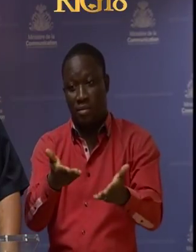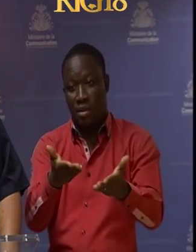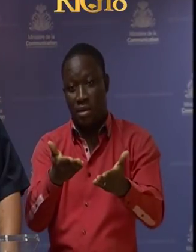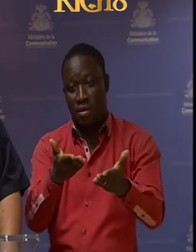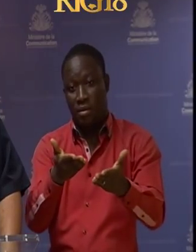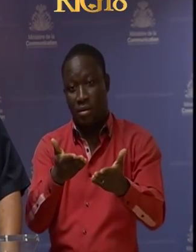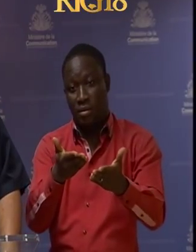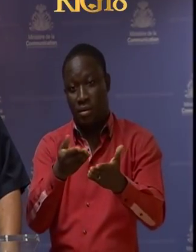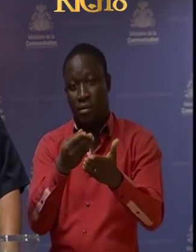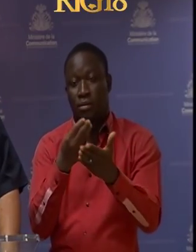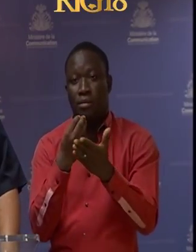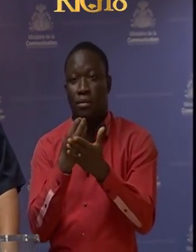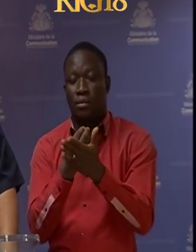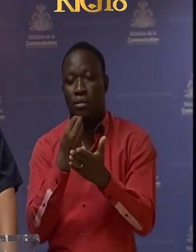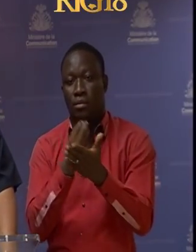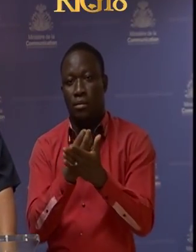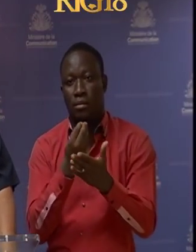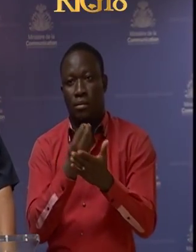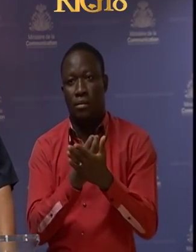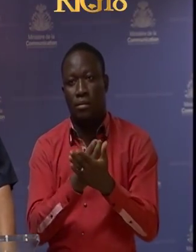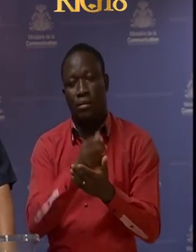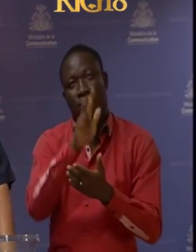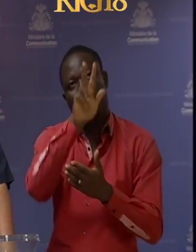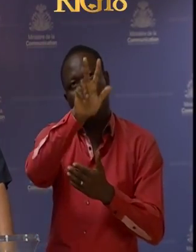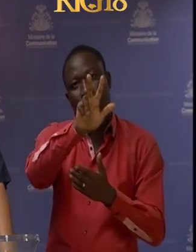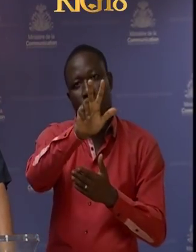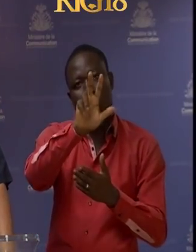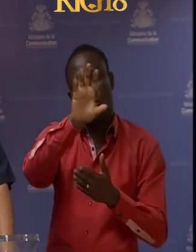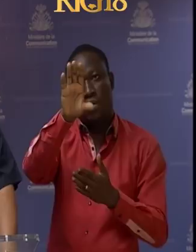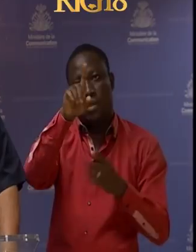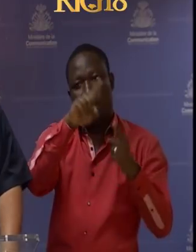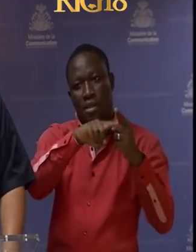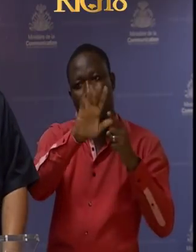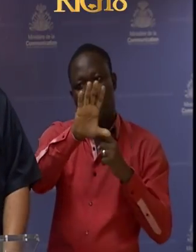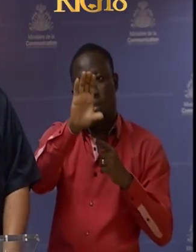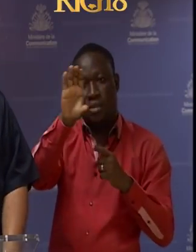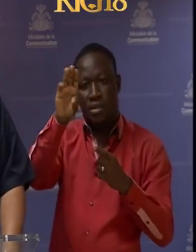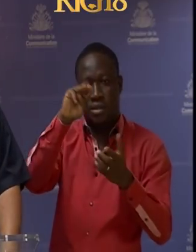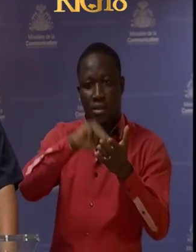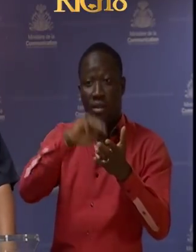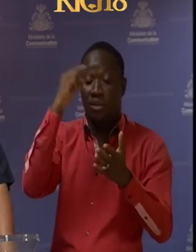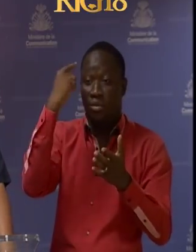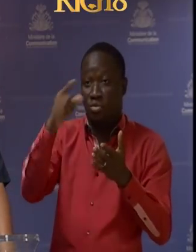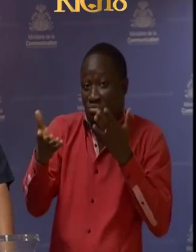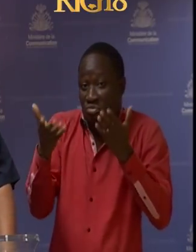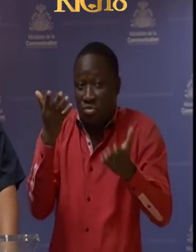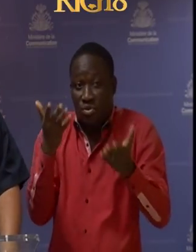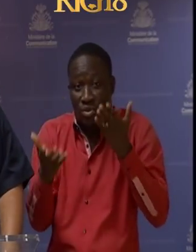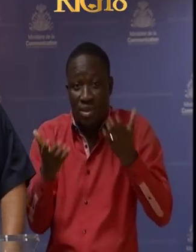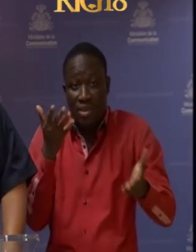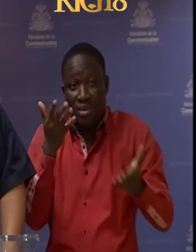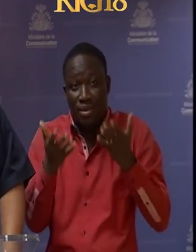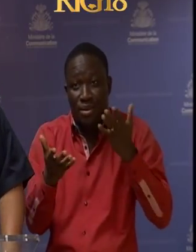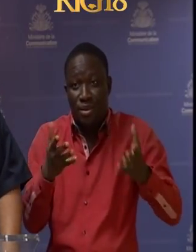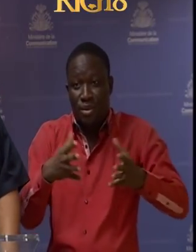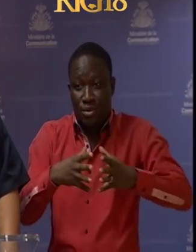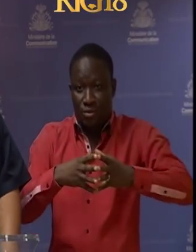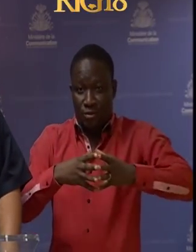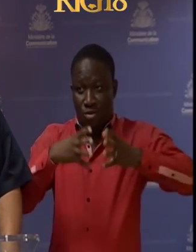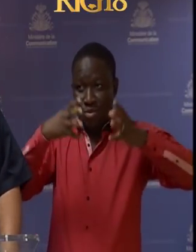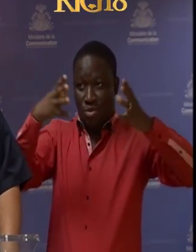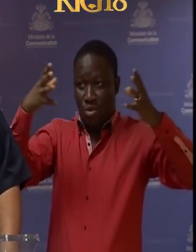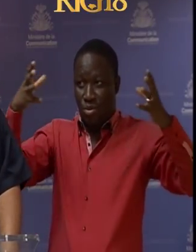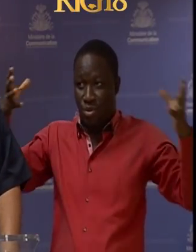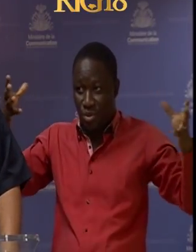a même de l'ordre de 300 à 500 000 goudes ça va dépendre de taille à grosseur